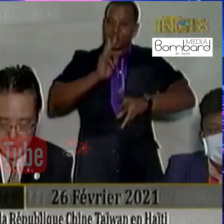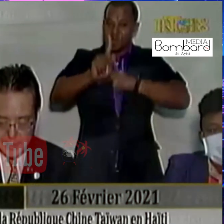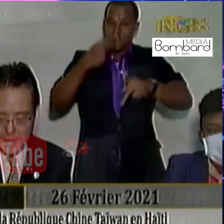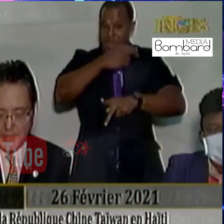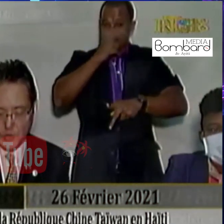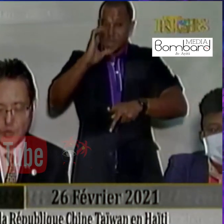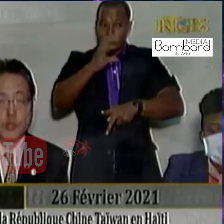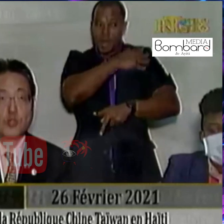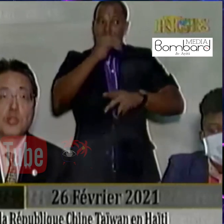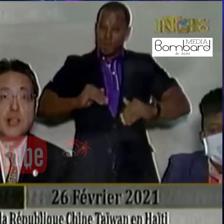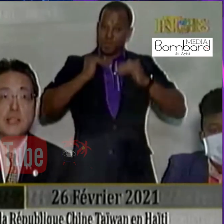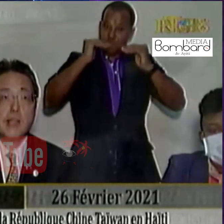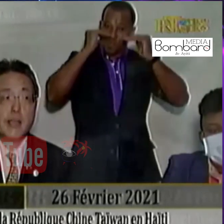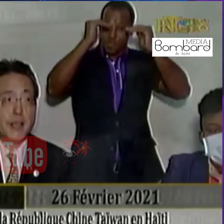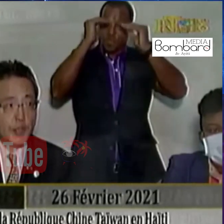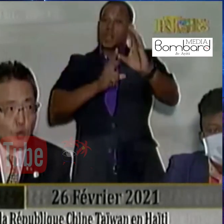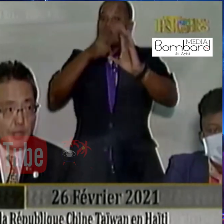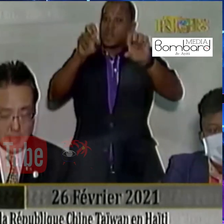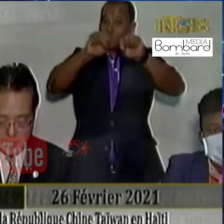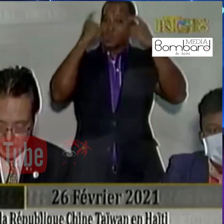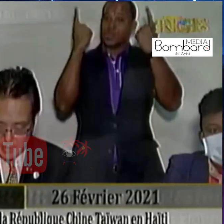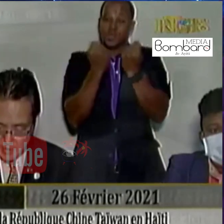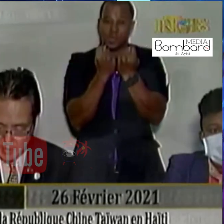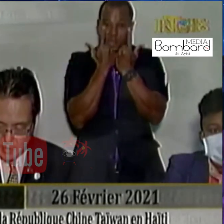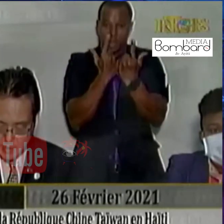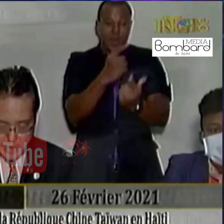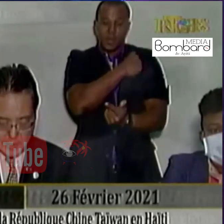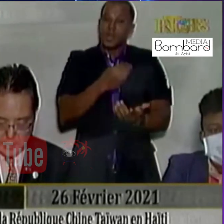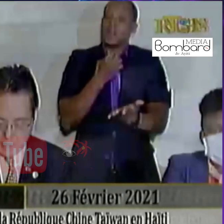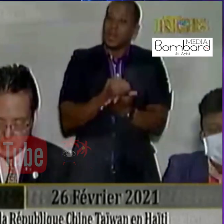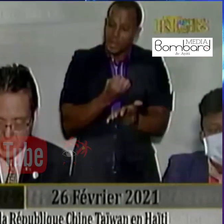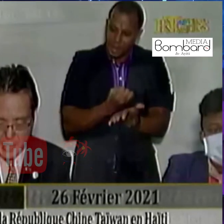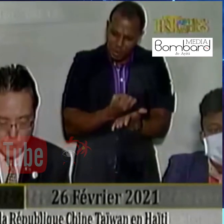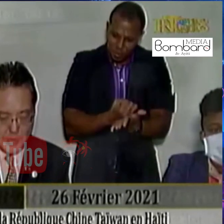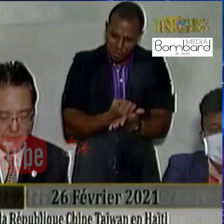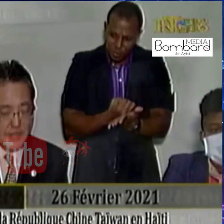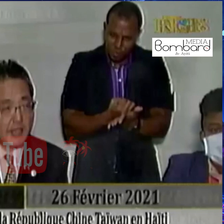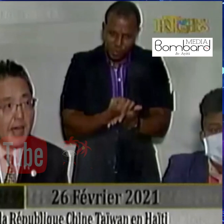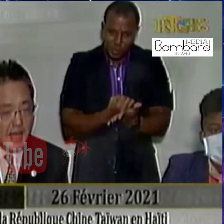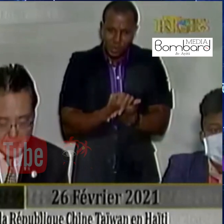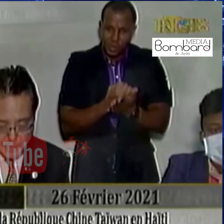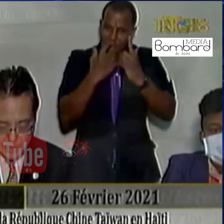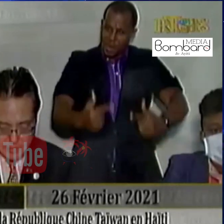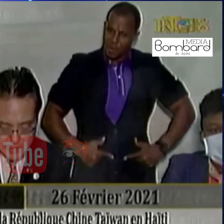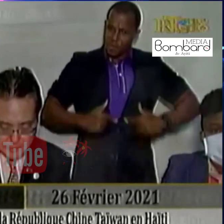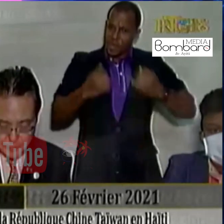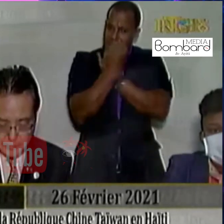promouvoir l'intégration sociale et économique et d'une vie